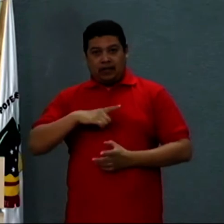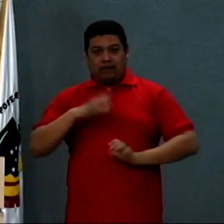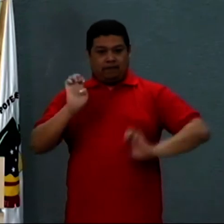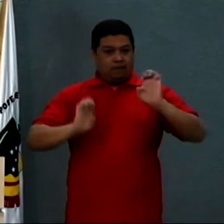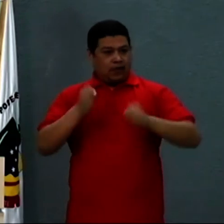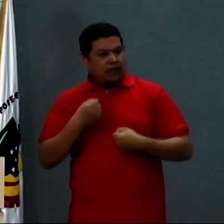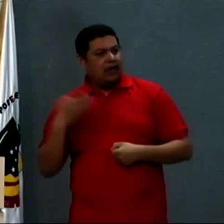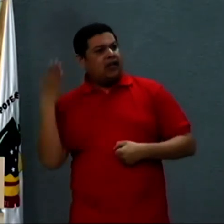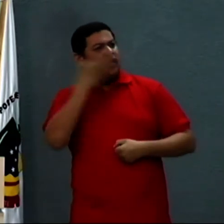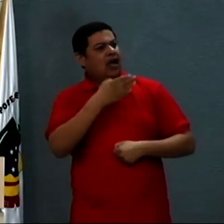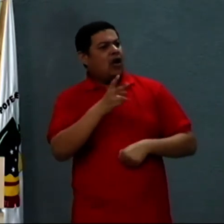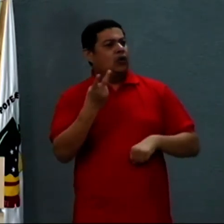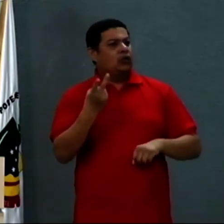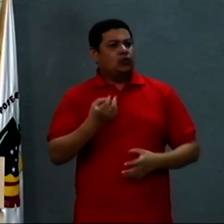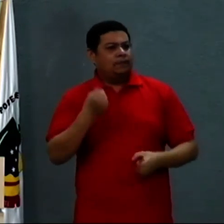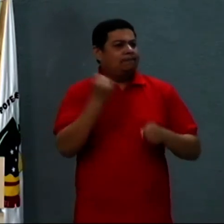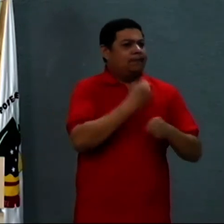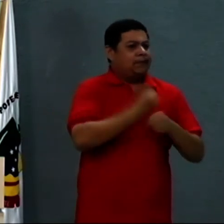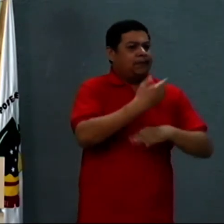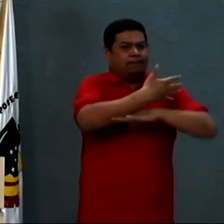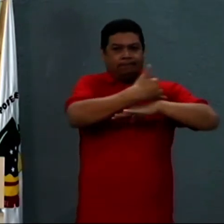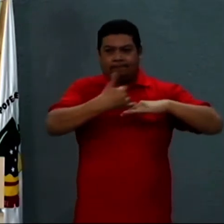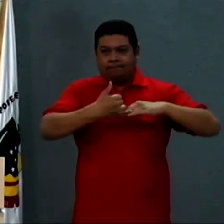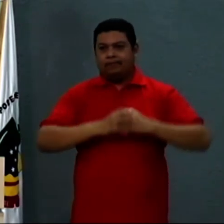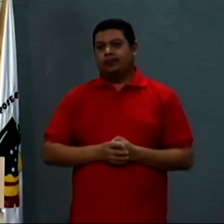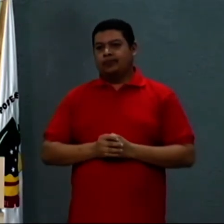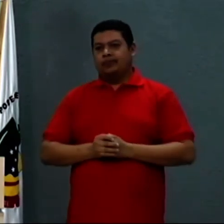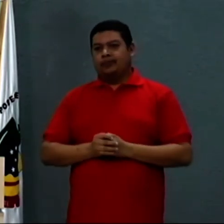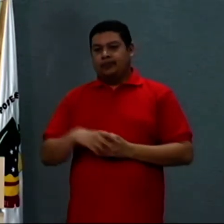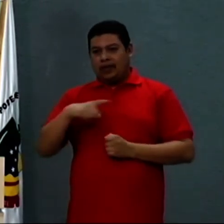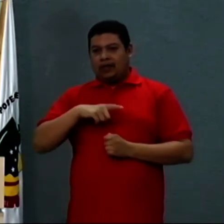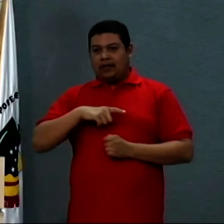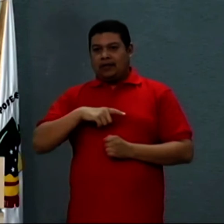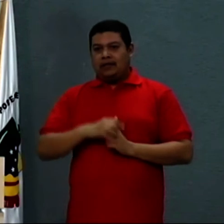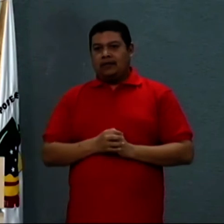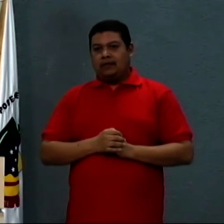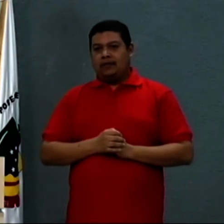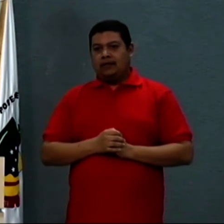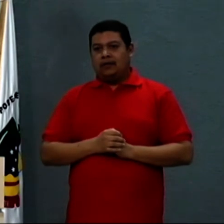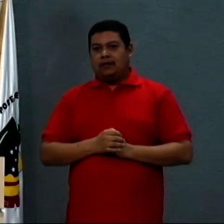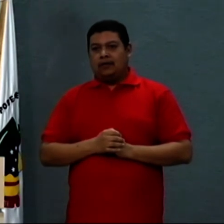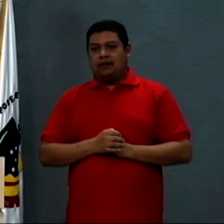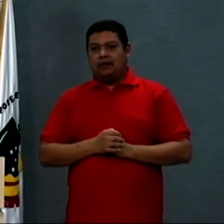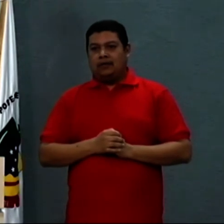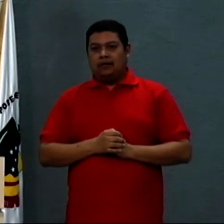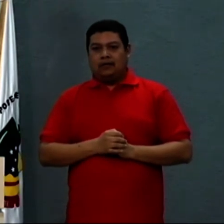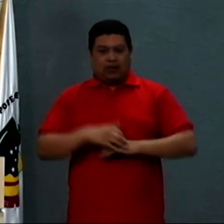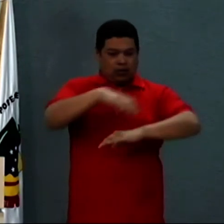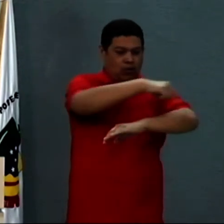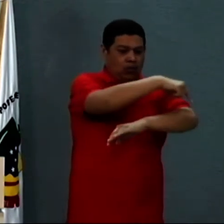trabalho. E chegando aqui no Anel Viário, aquela calçada toda que foi feita ali, ela está farelando o pessoal, está